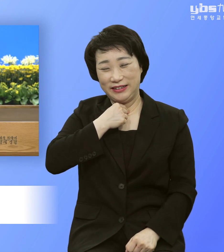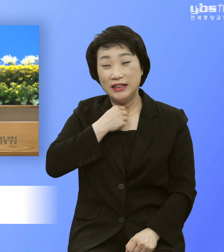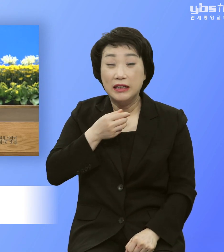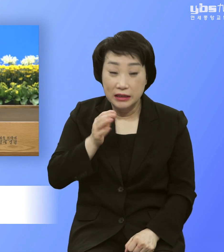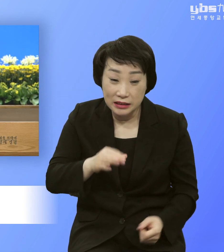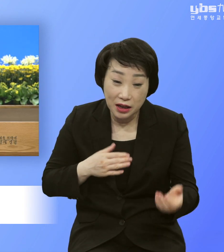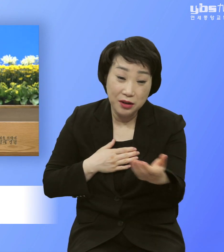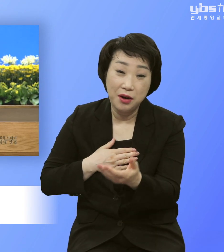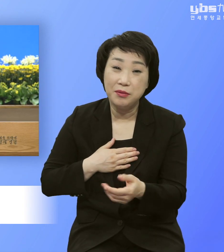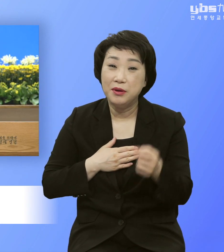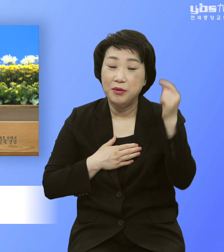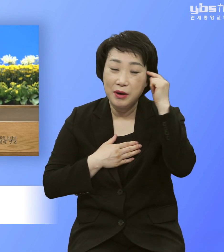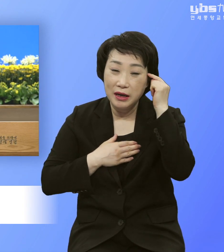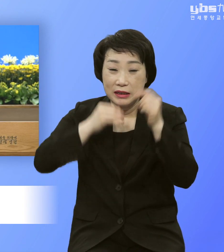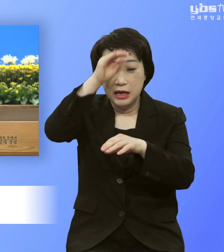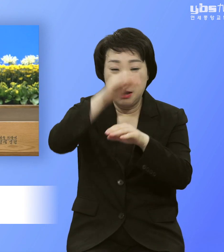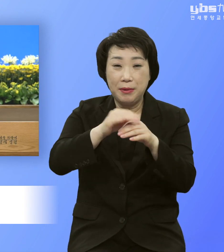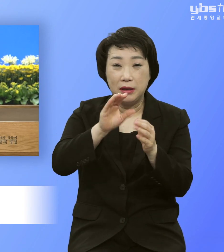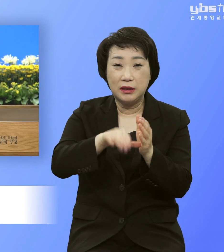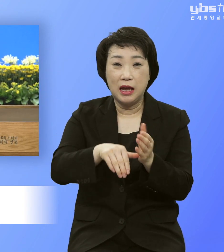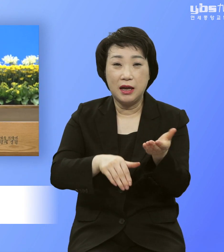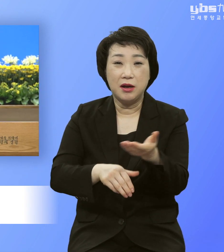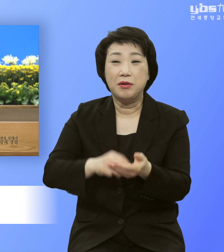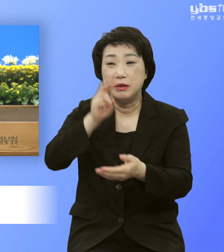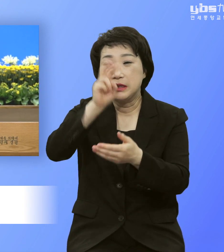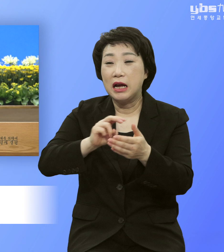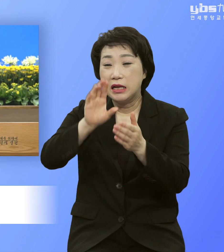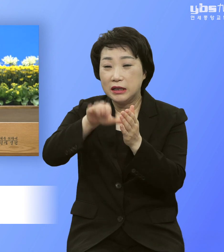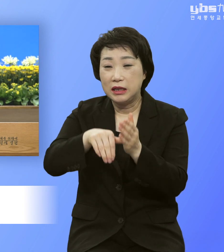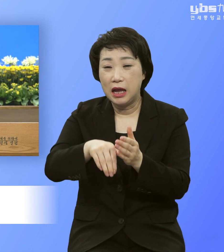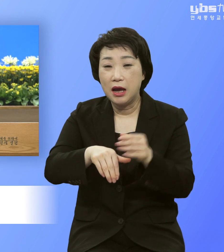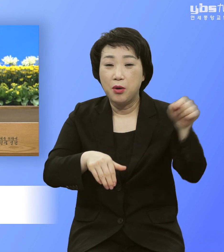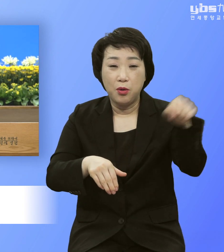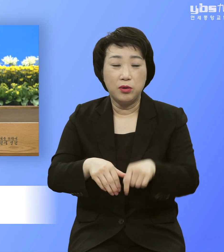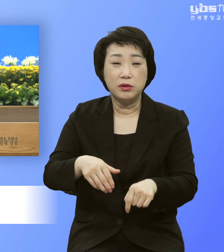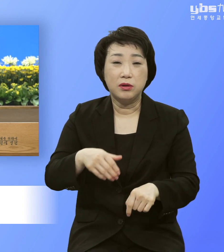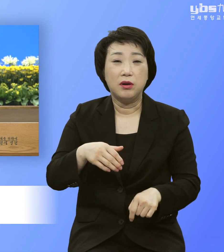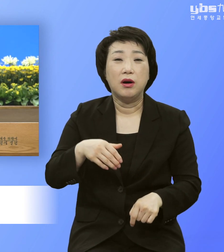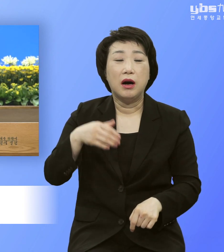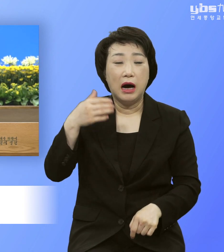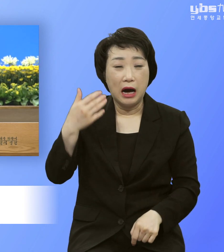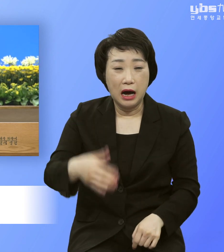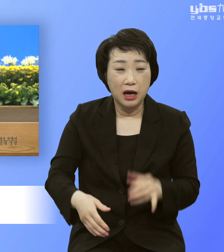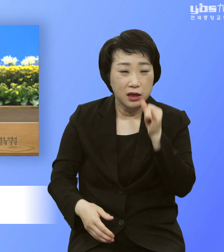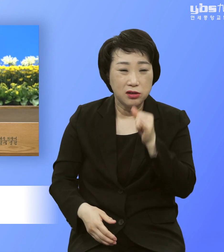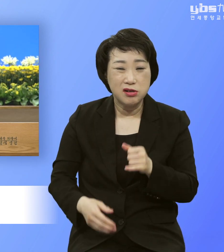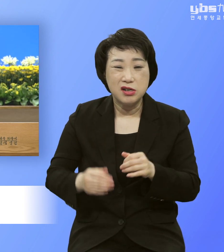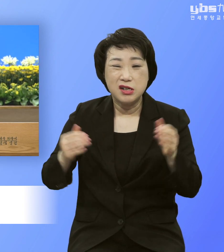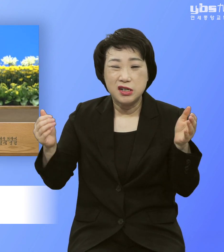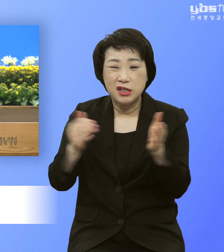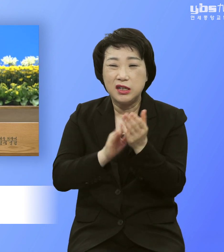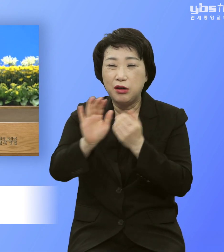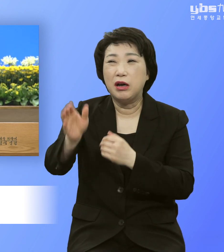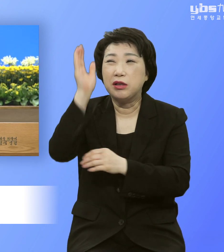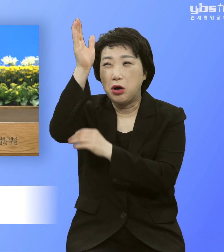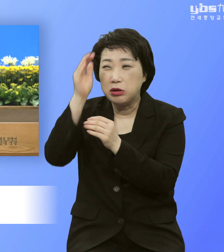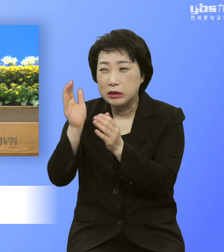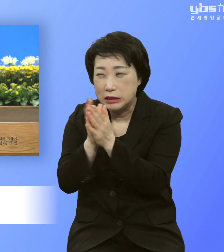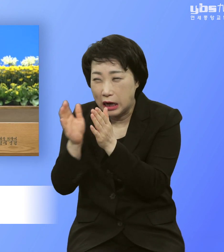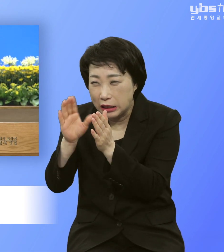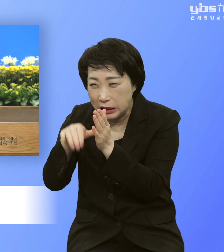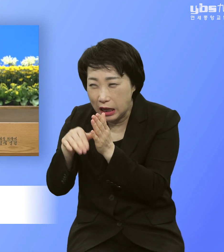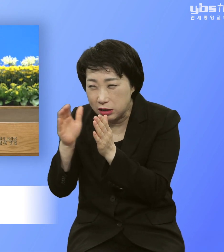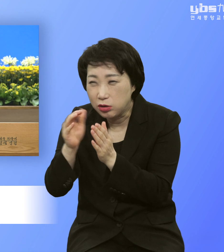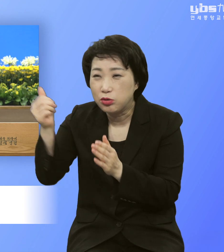그런데 왜 예배 시간에 찬양 시간에 안 오고, 찬양 시간이 다 끝나고 설교 시작할